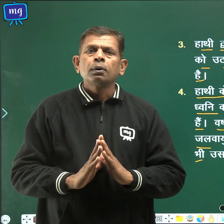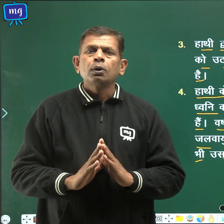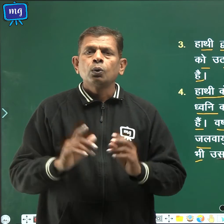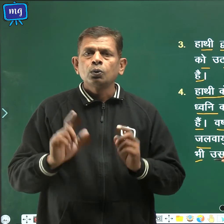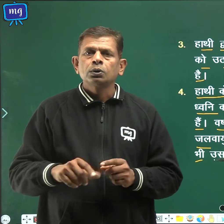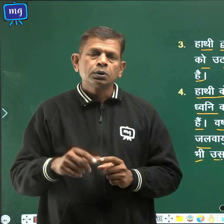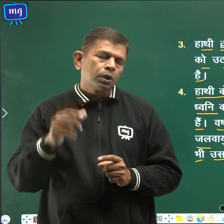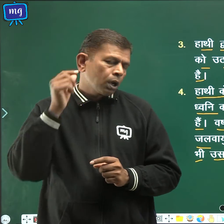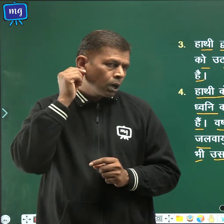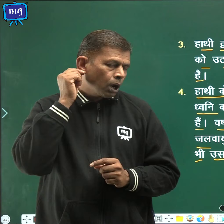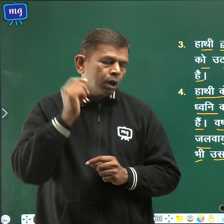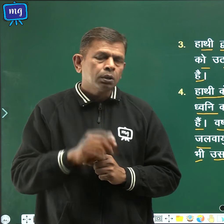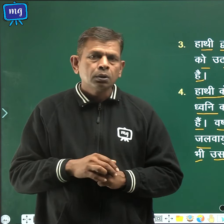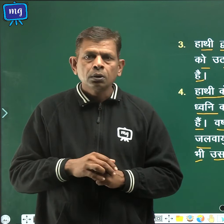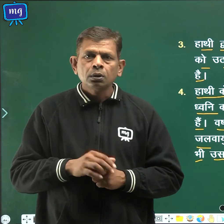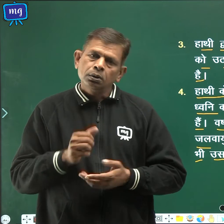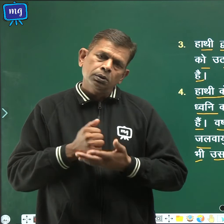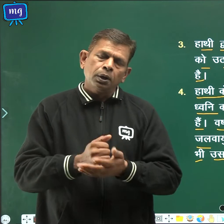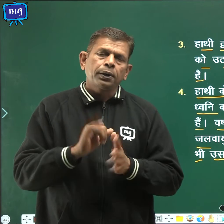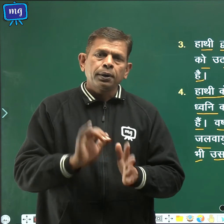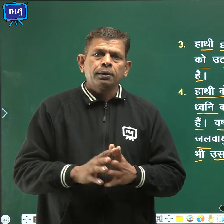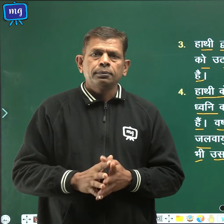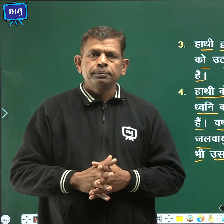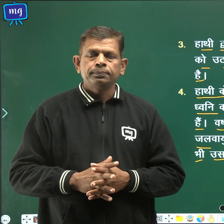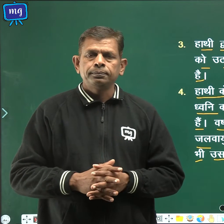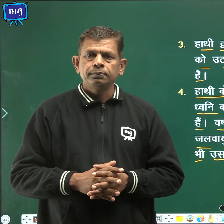उसके कान सहायक हैं।